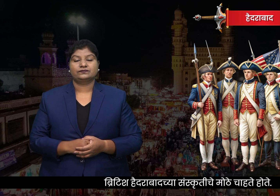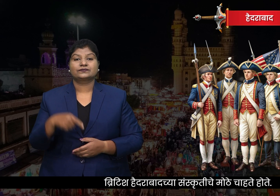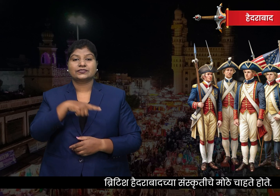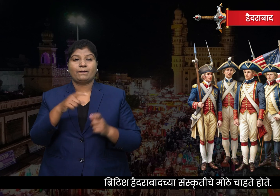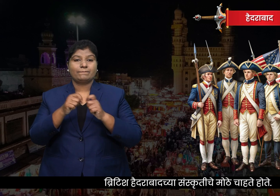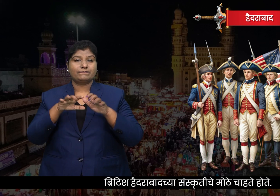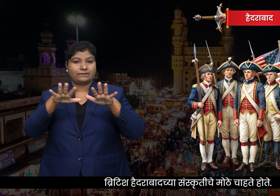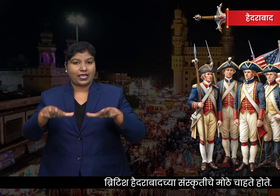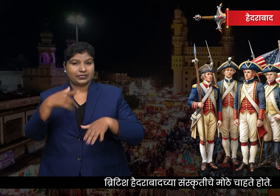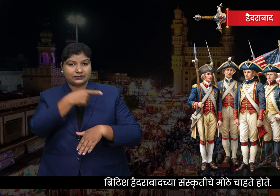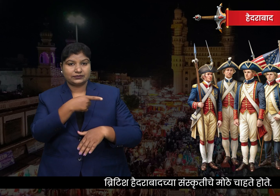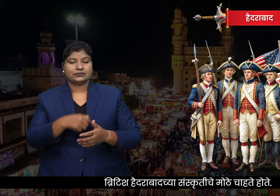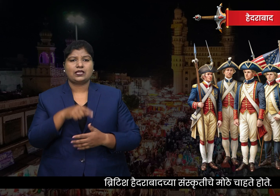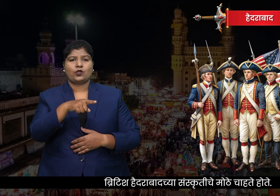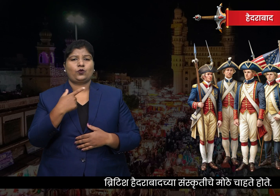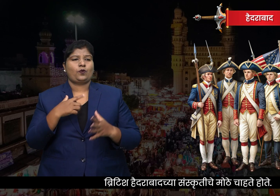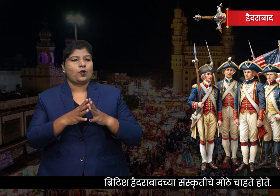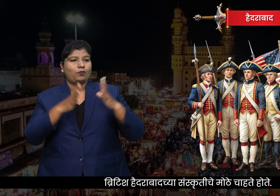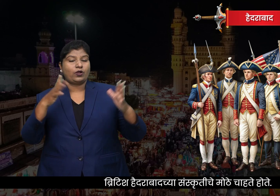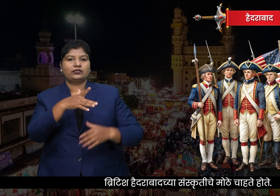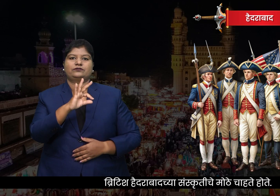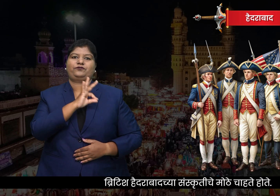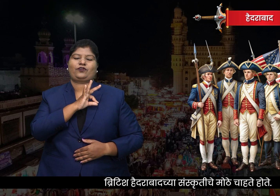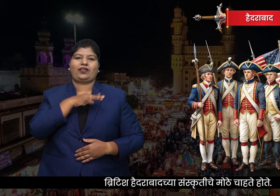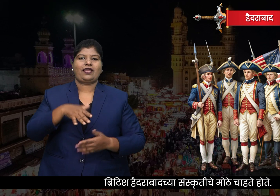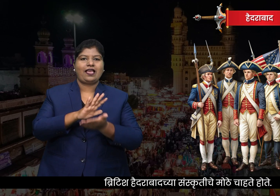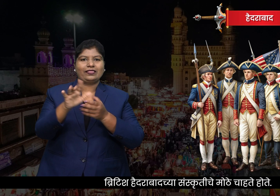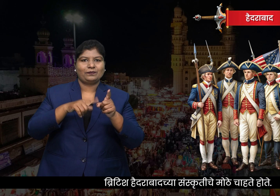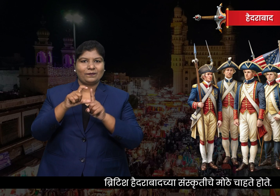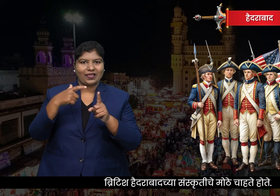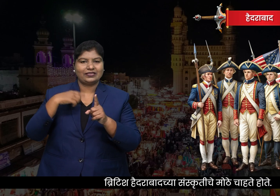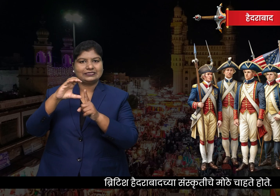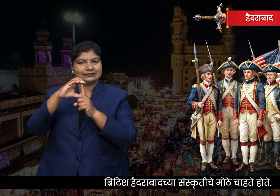ब्रिटिश हैदराबादच्या संस्कृतीचे मोठे चाहते होते.